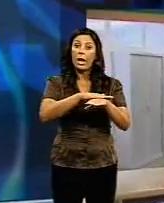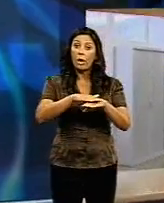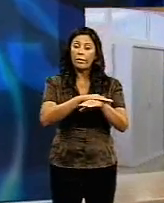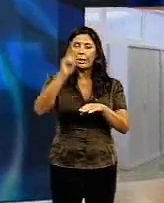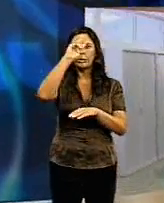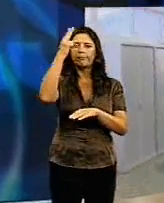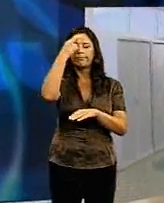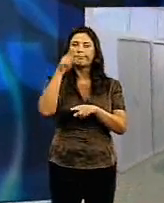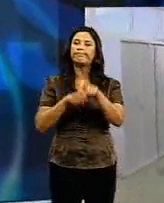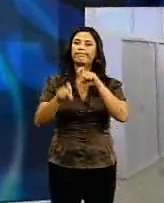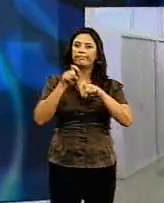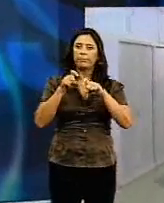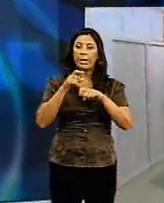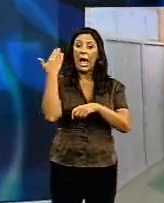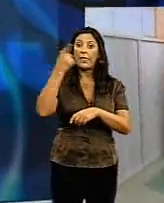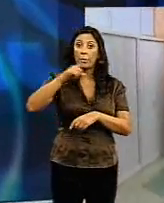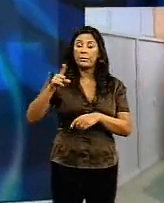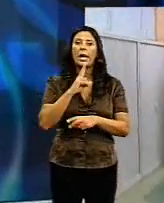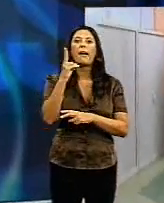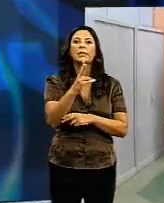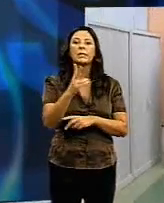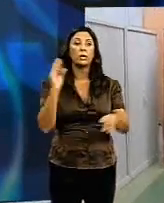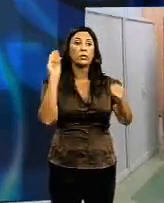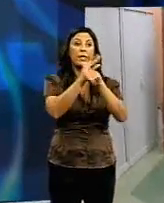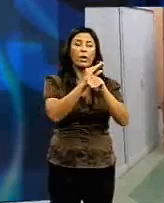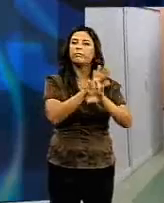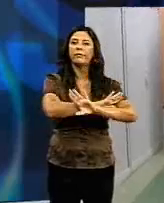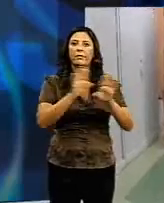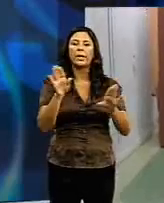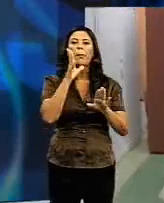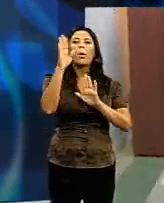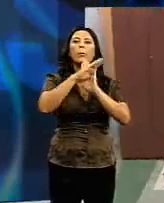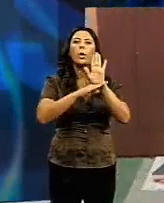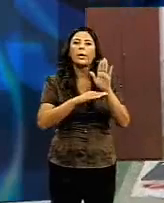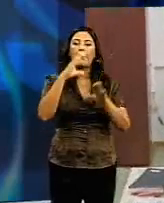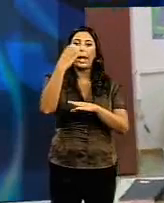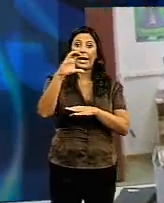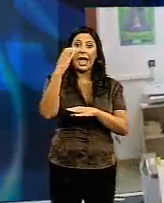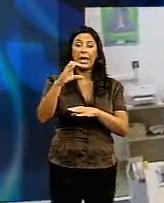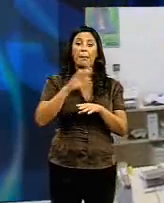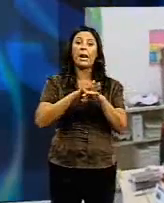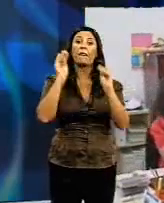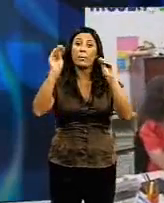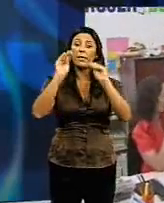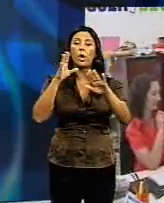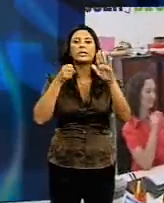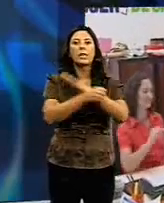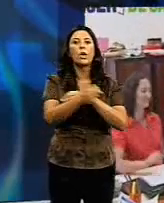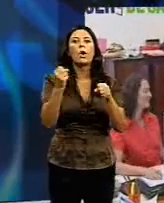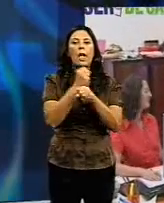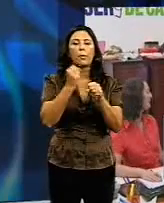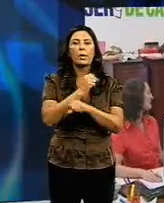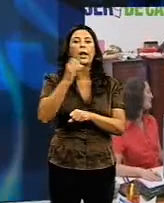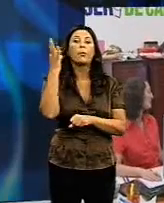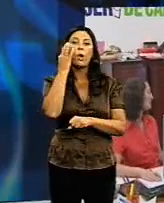paso atrás. Hace unos meses anunciaba la retirada de la subvención que sostenía el programa Clara de formación para la inserción laboral de mujeres